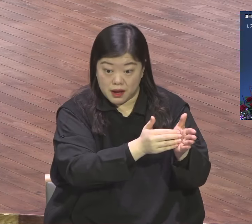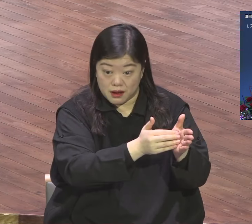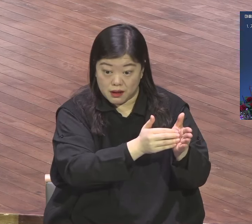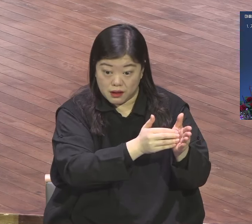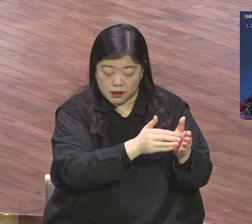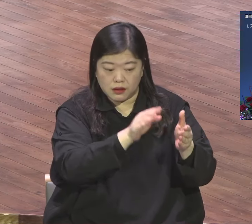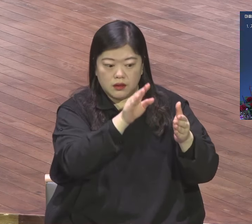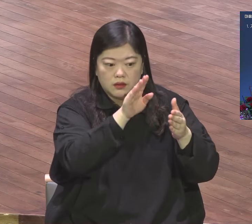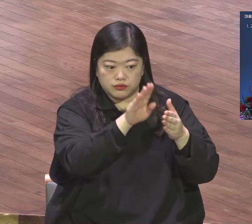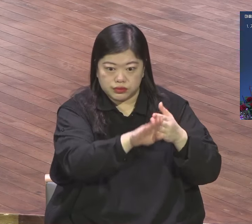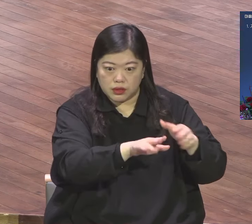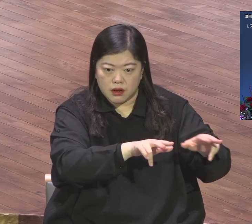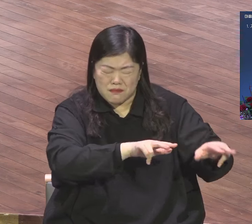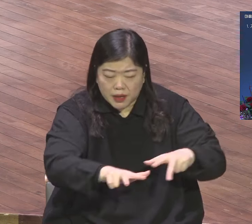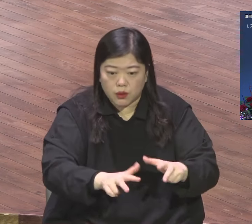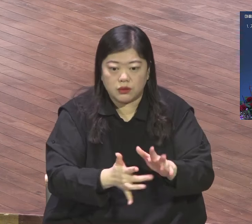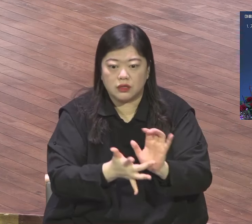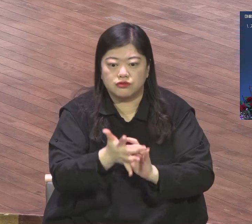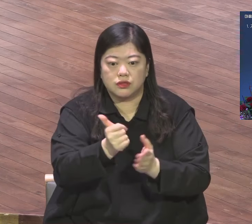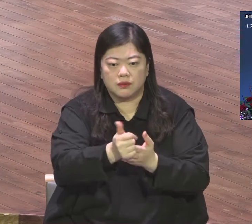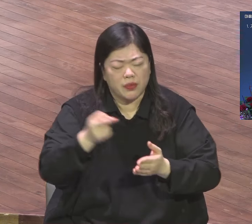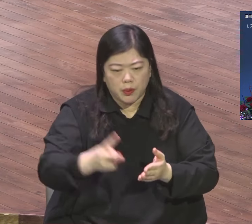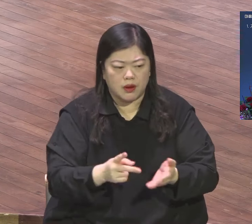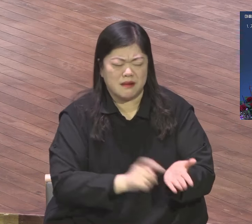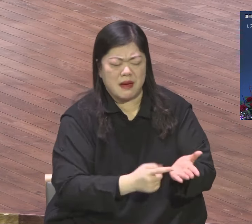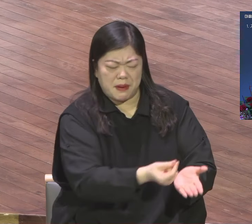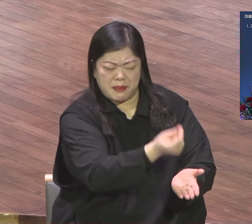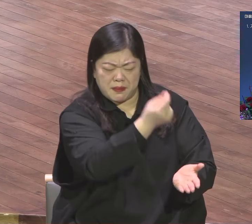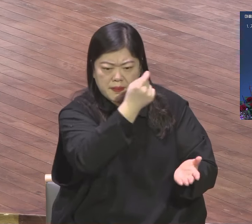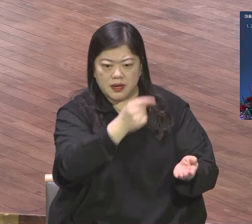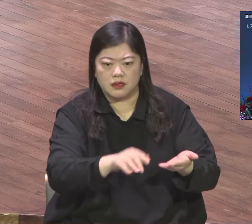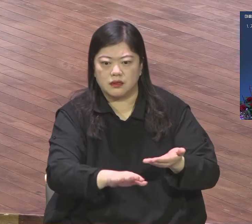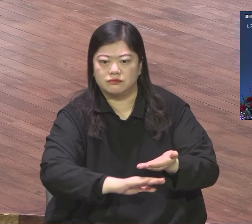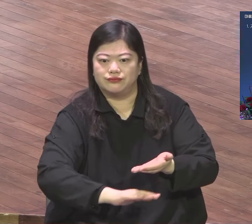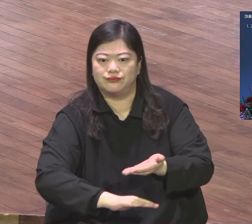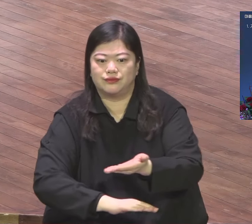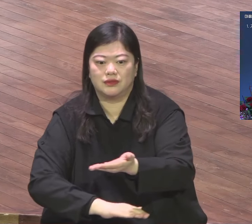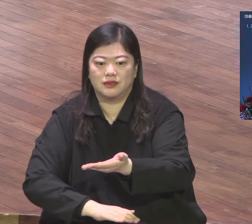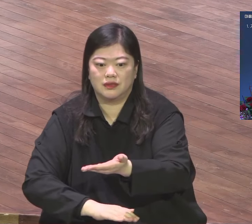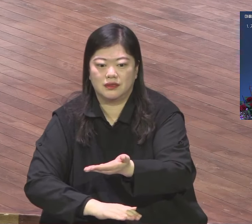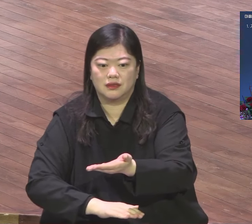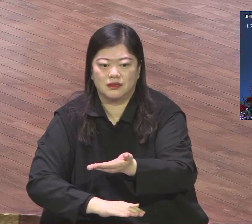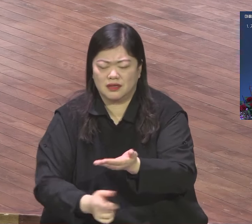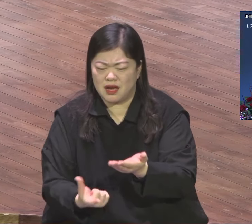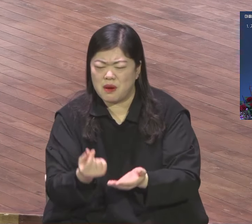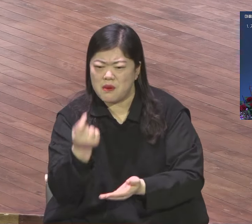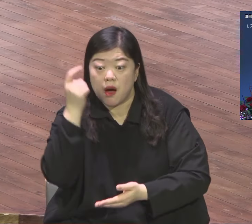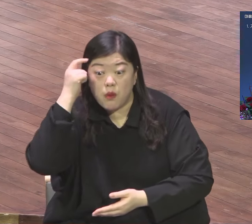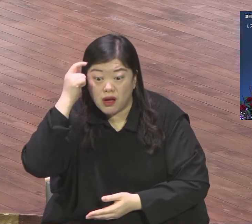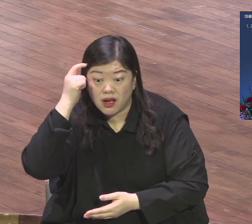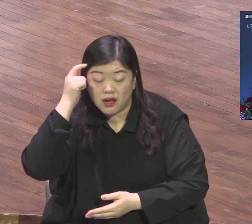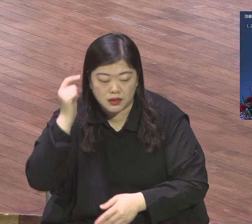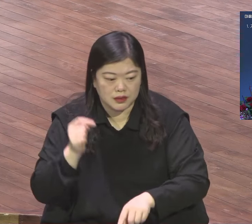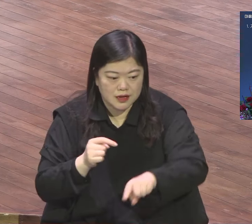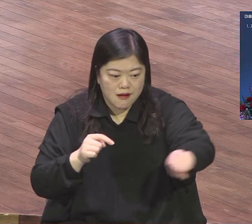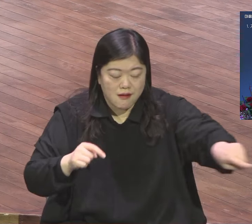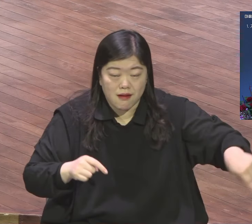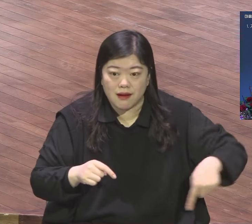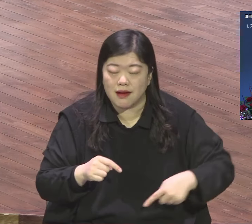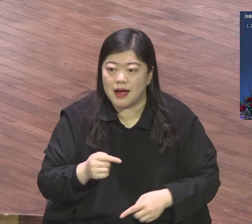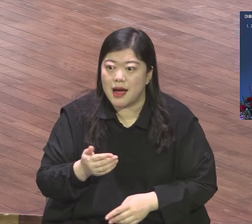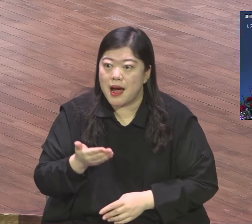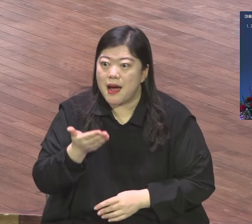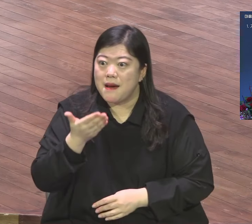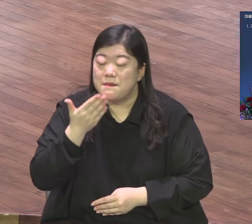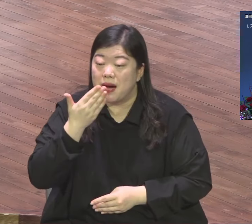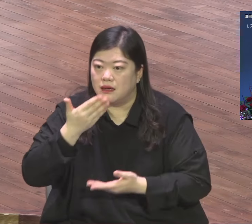이 예수님을 이 백성들이 이 얻어먹은 사람들이 이 현장에 있던 사람들이 왕으로